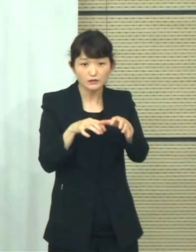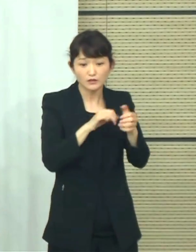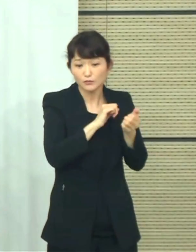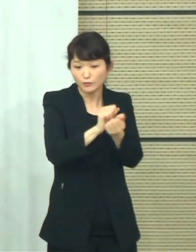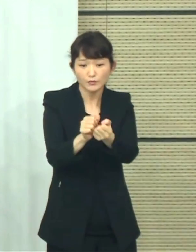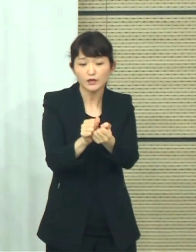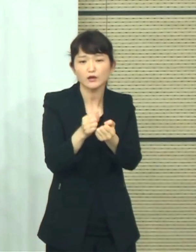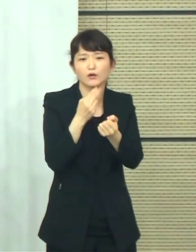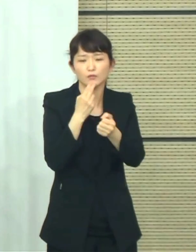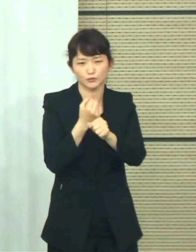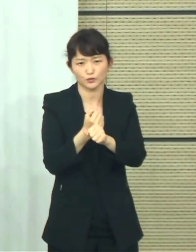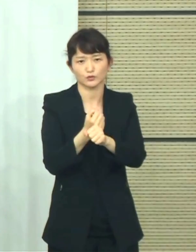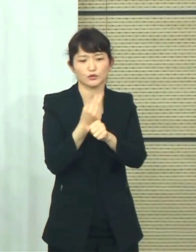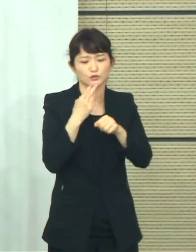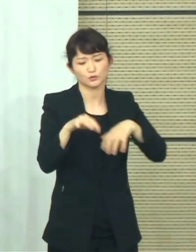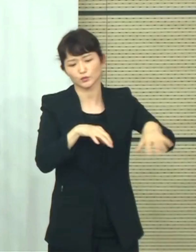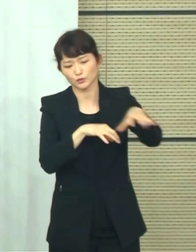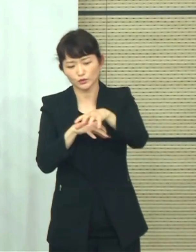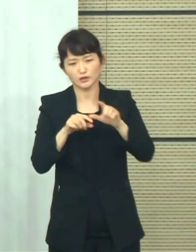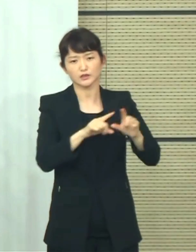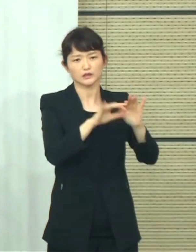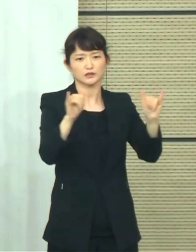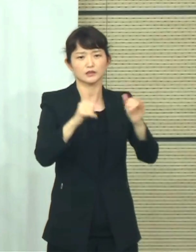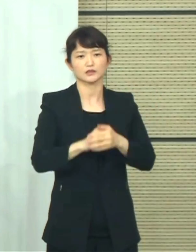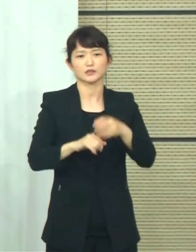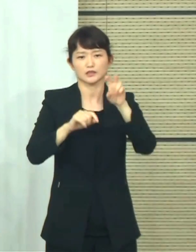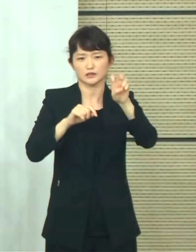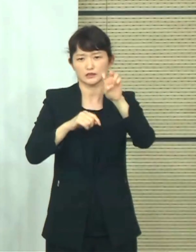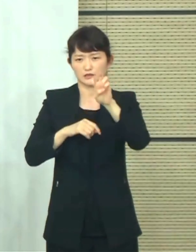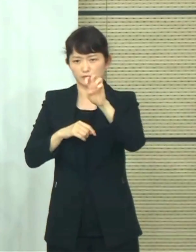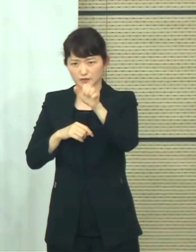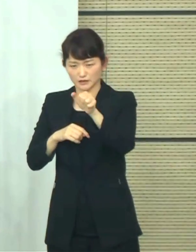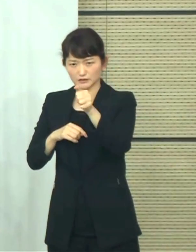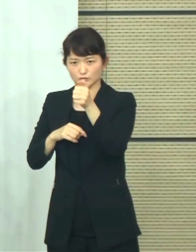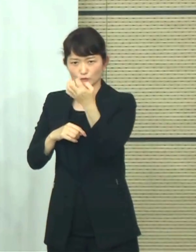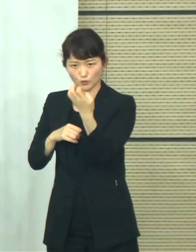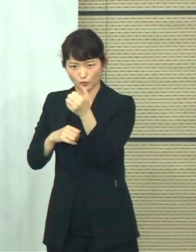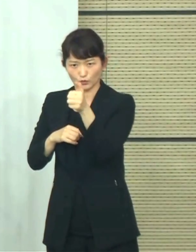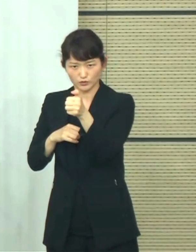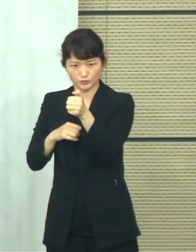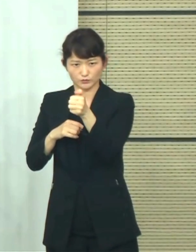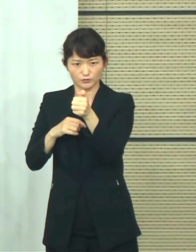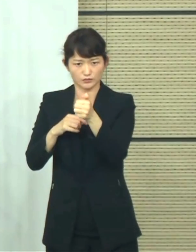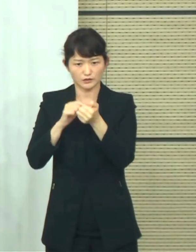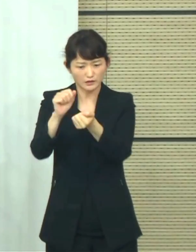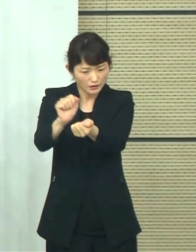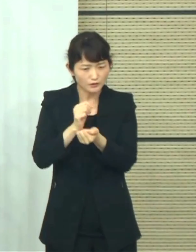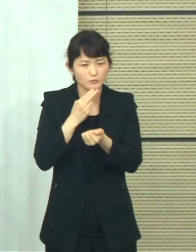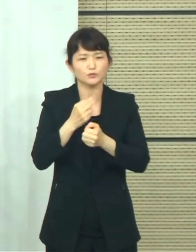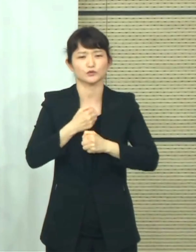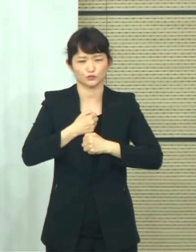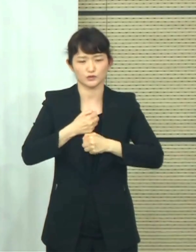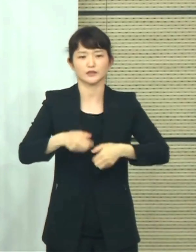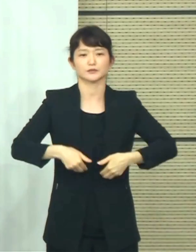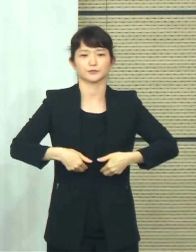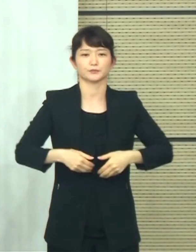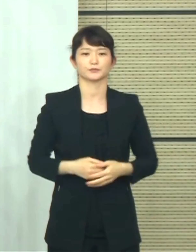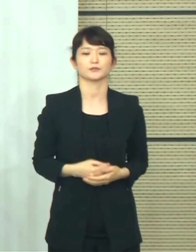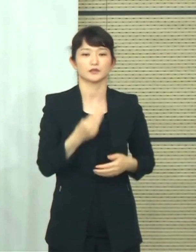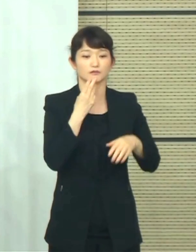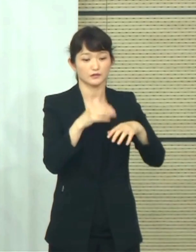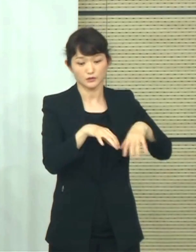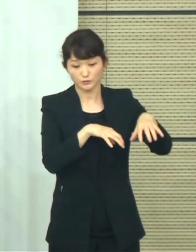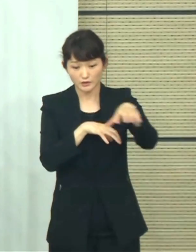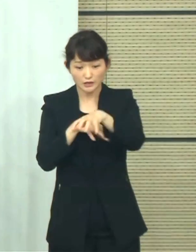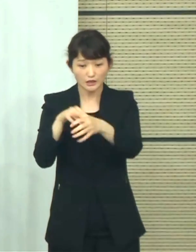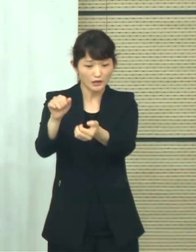않도록 수도권 주민들, 특히 청장년층에 각별한 주의가 필요합니다. 수도권의